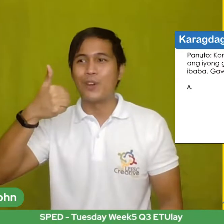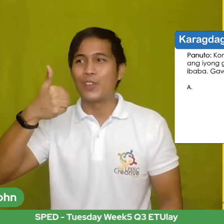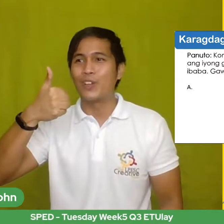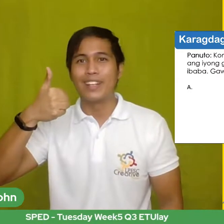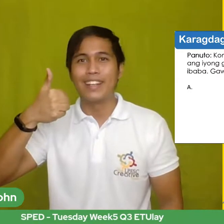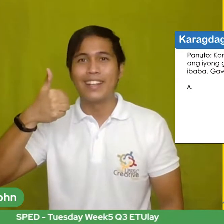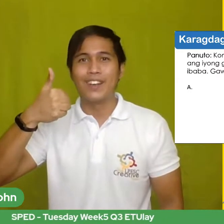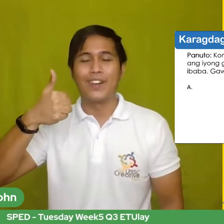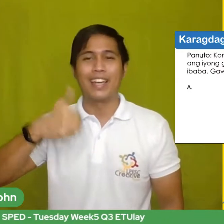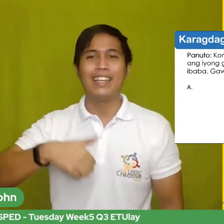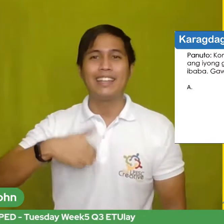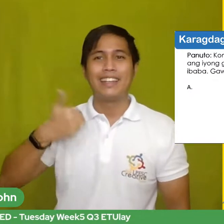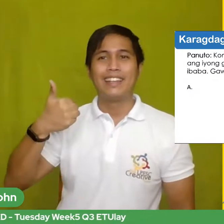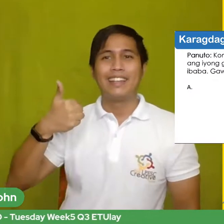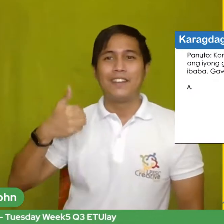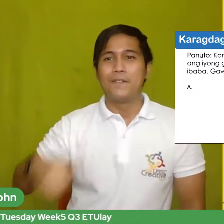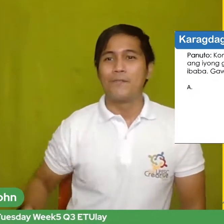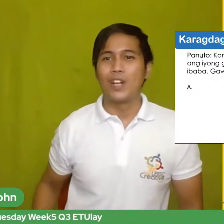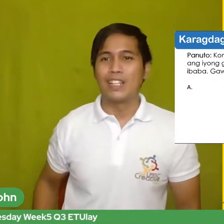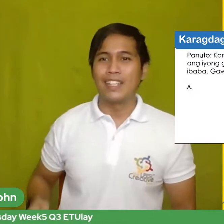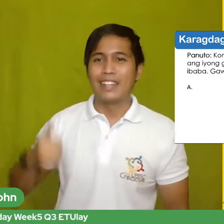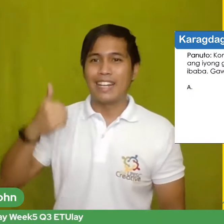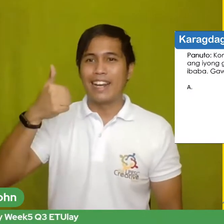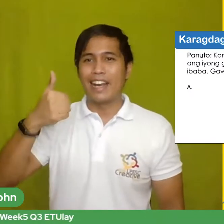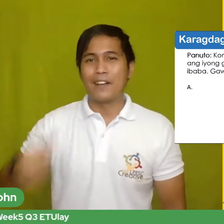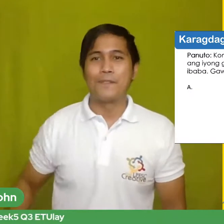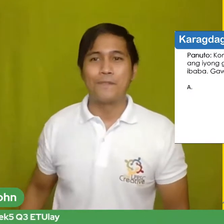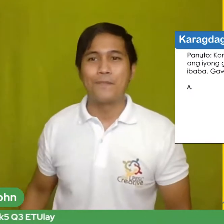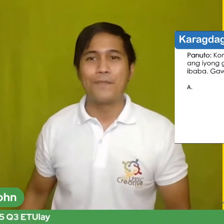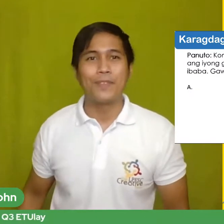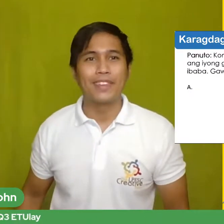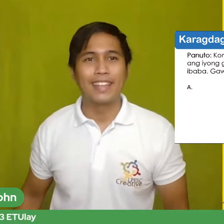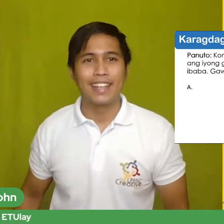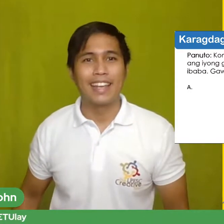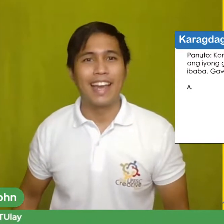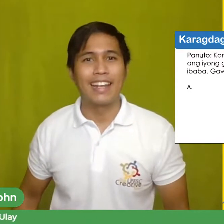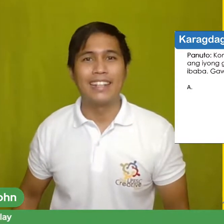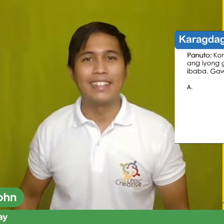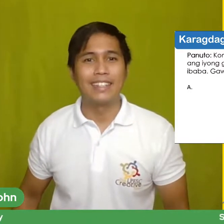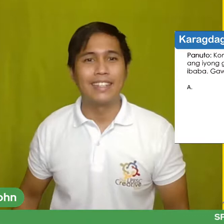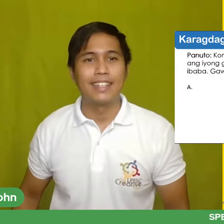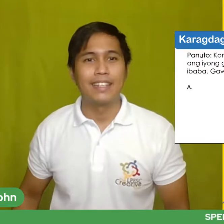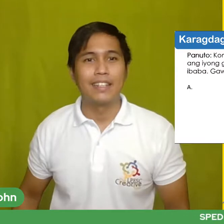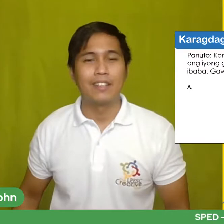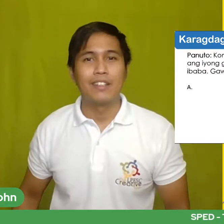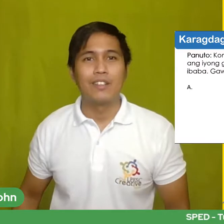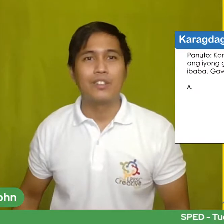button. Okay? Kung naintindihan talaga. Ayan. So,